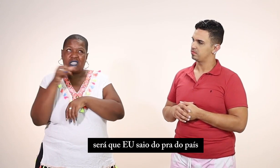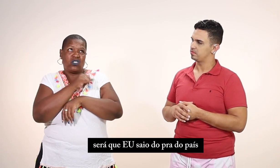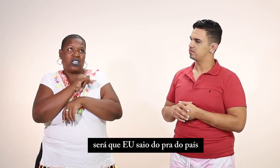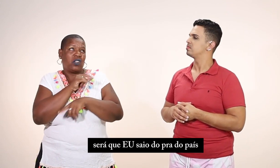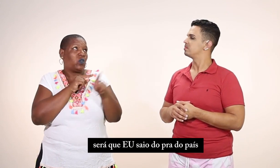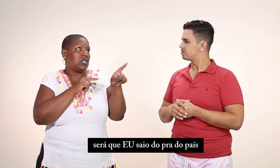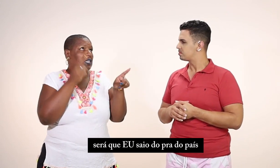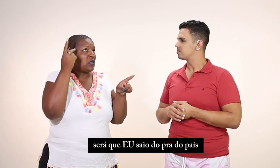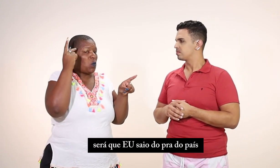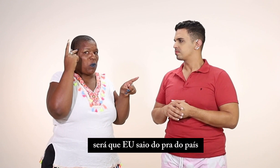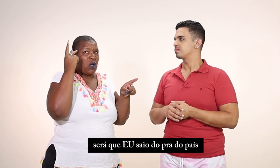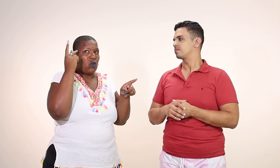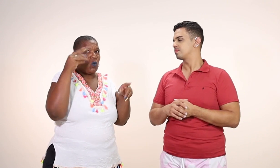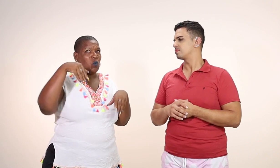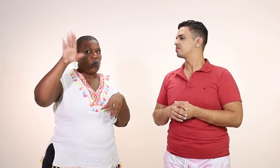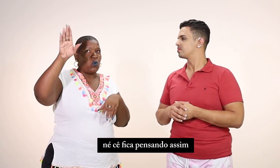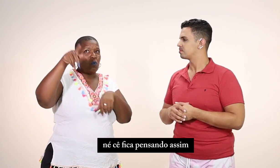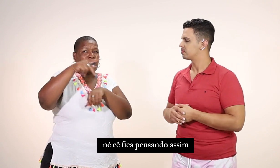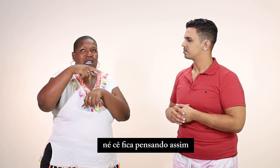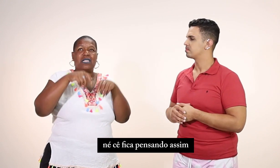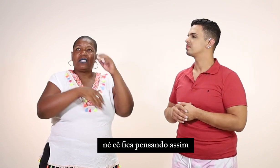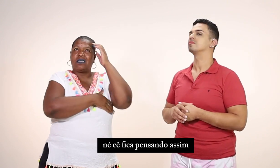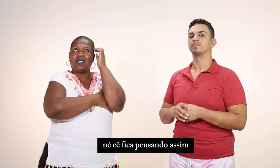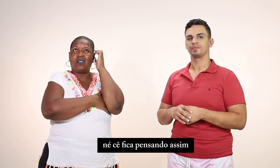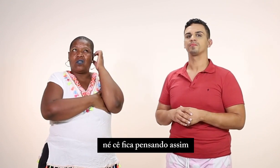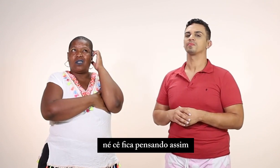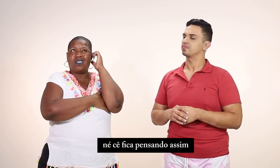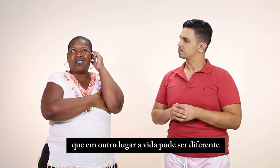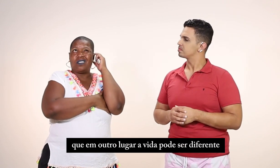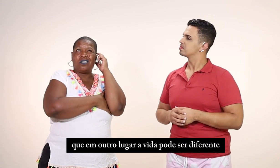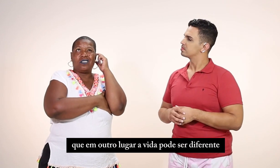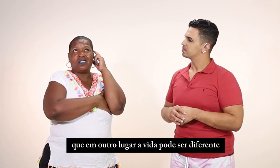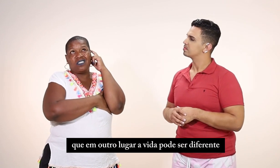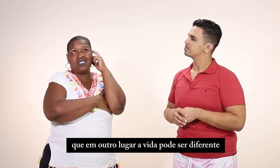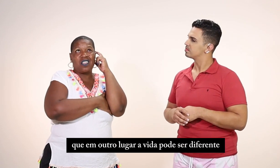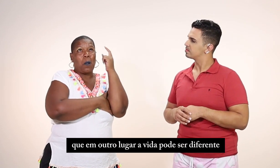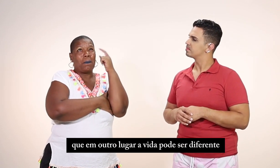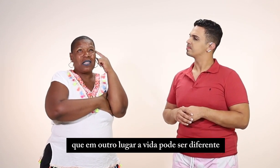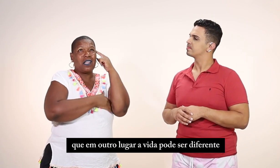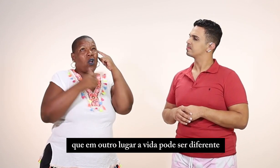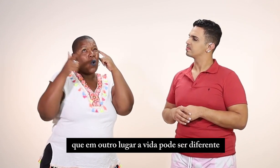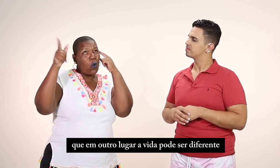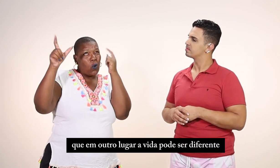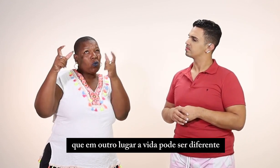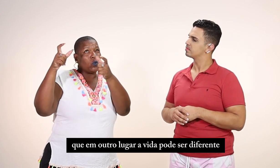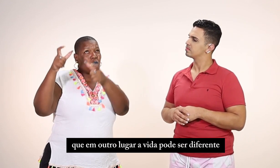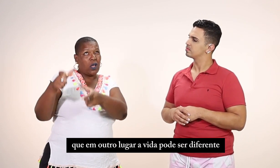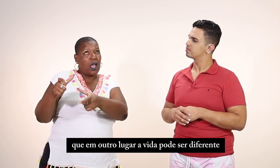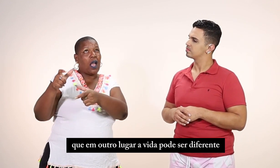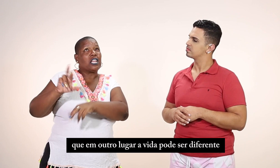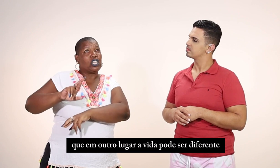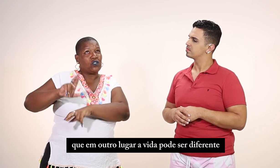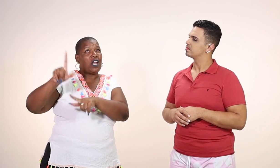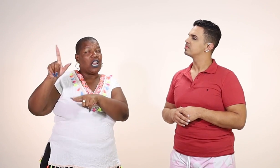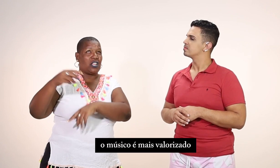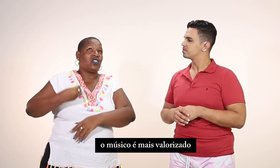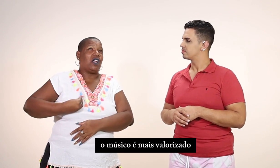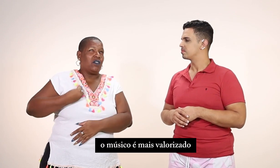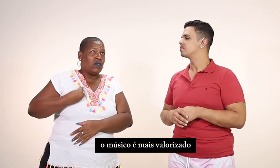saio do país? Né? Você fica pensando assim que em outro lugar a vida pode ser diferente, o músico é